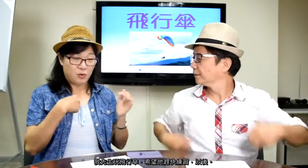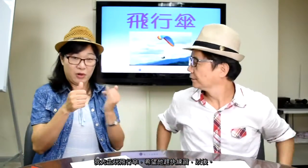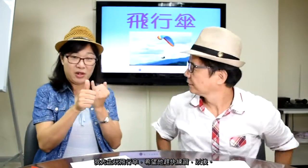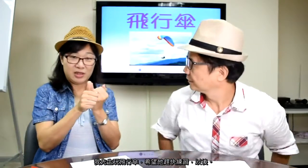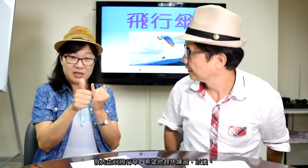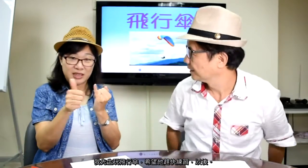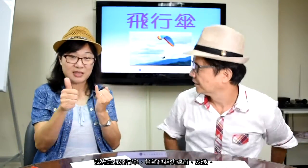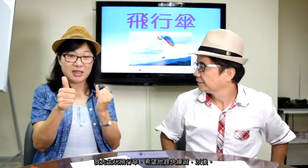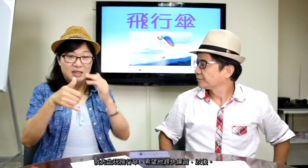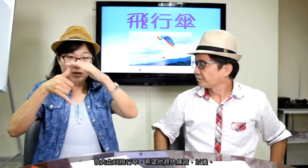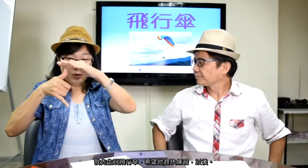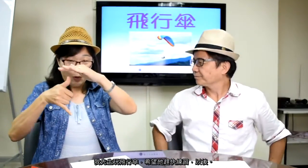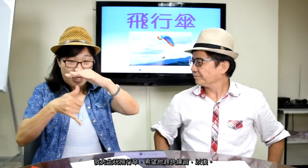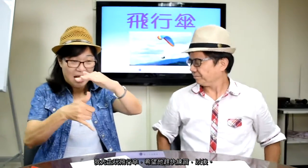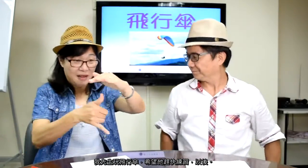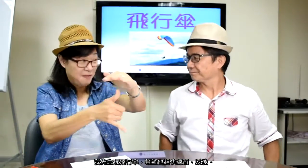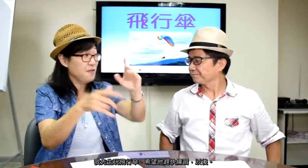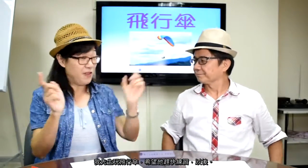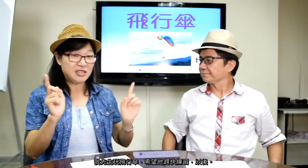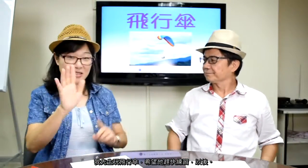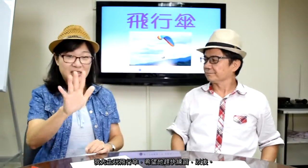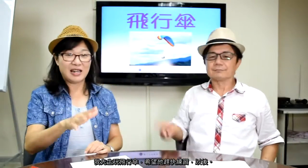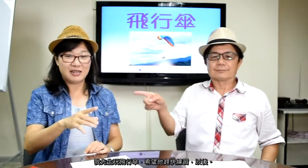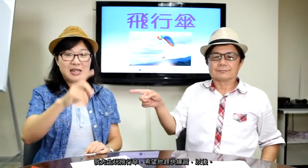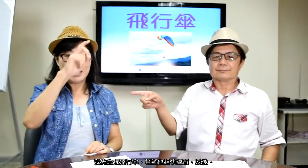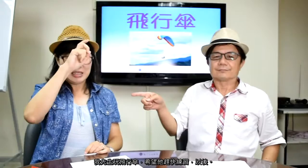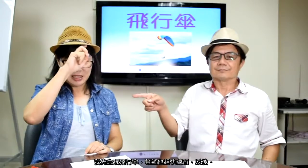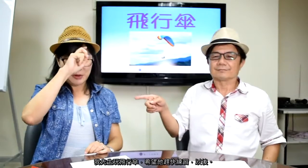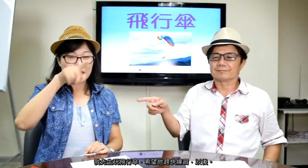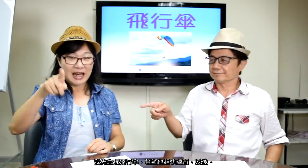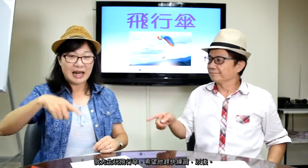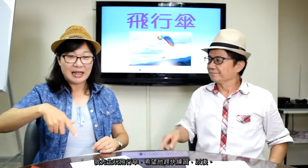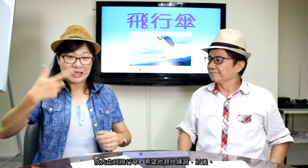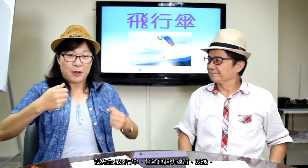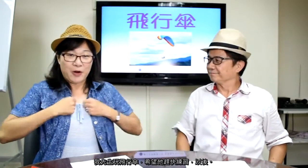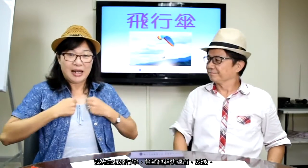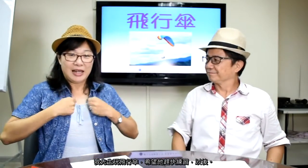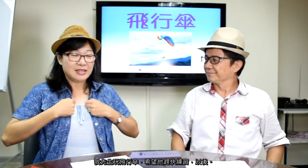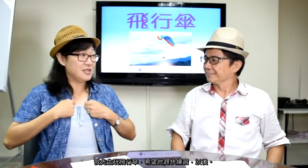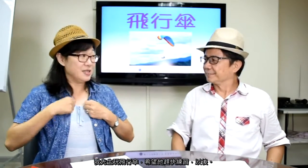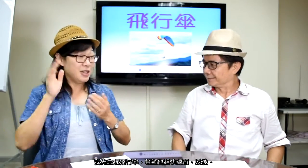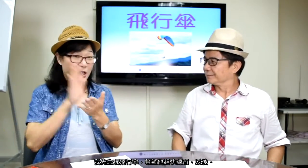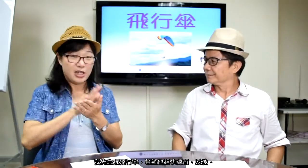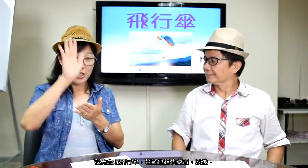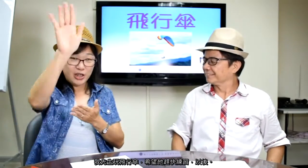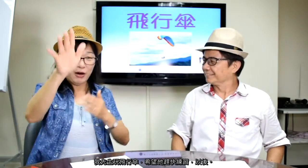我先生玩飞行伞，希望他赶快练习，以后